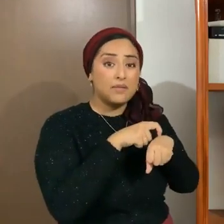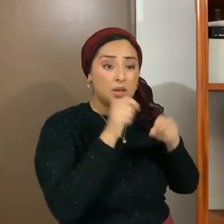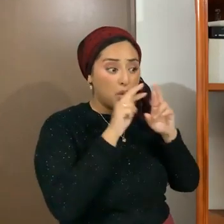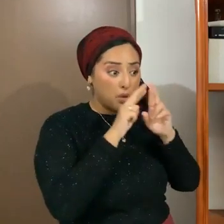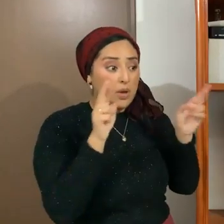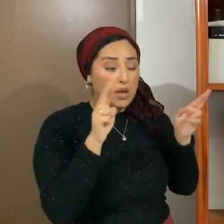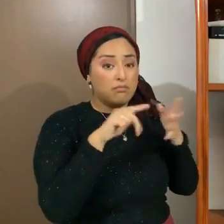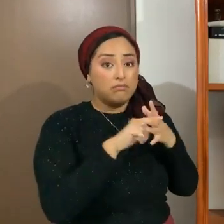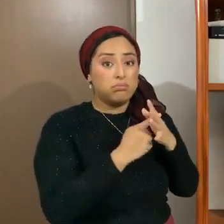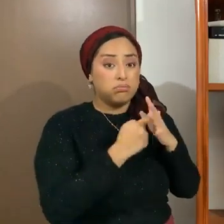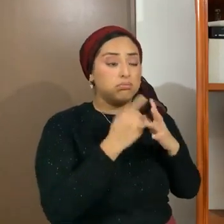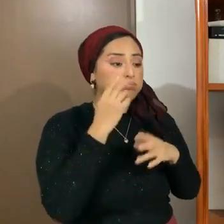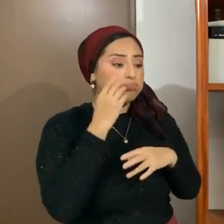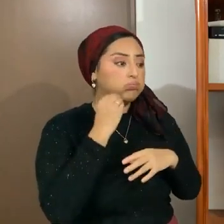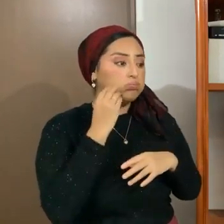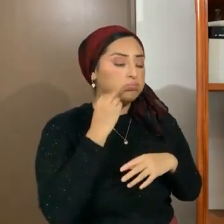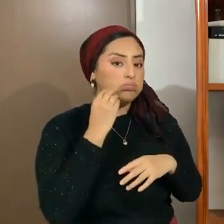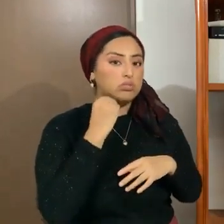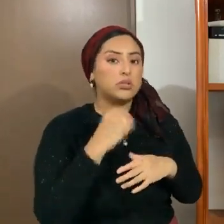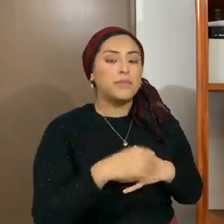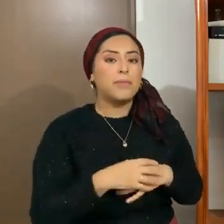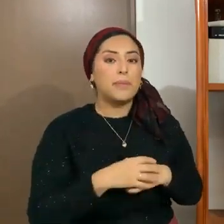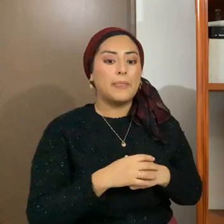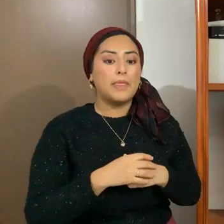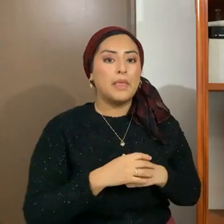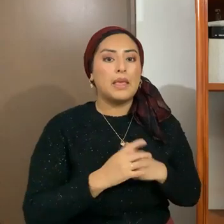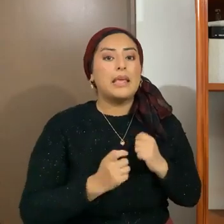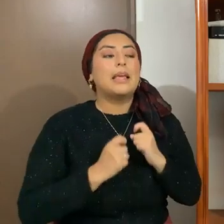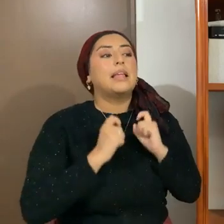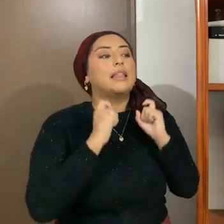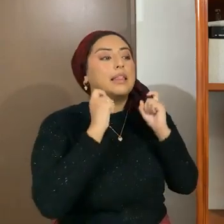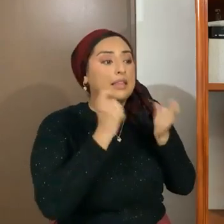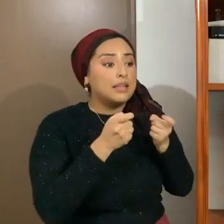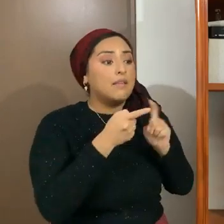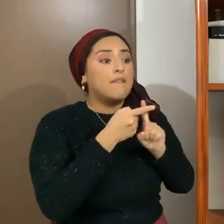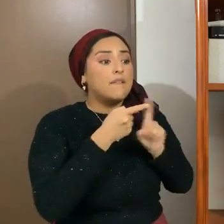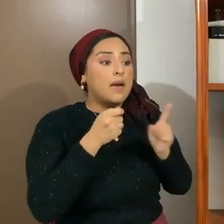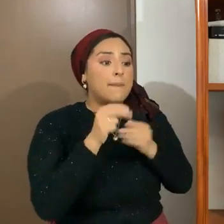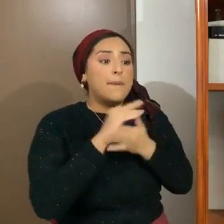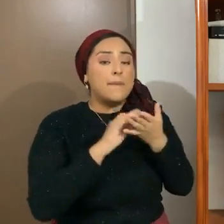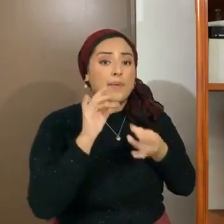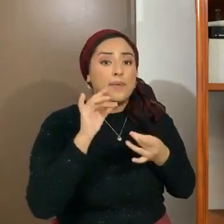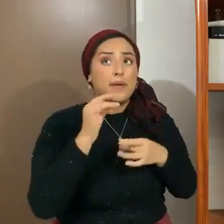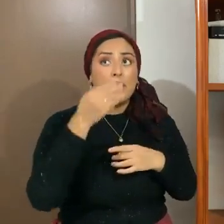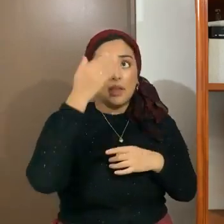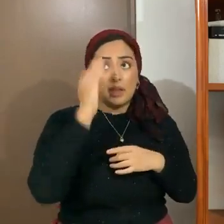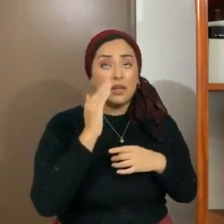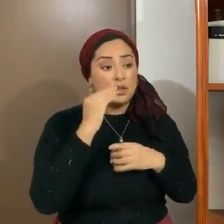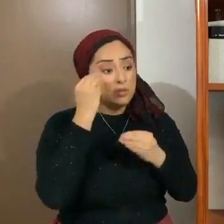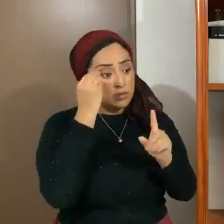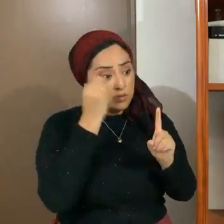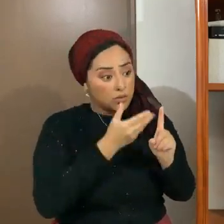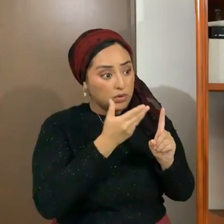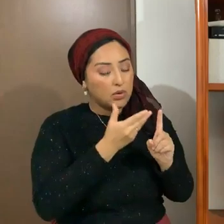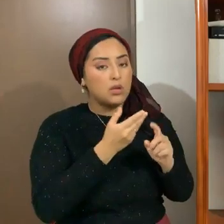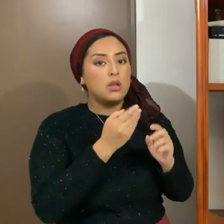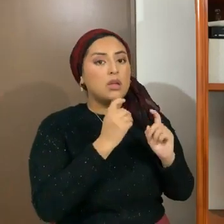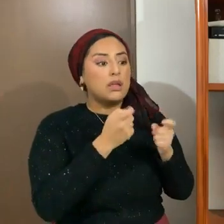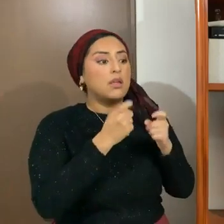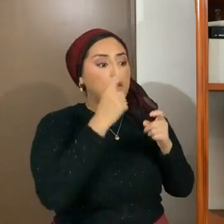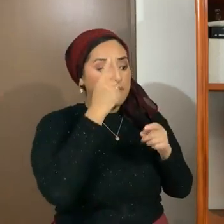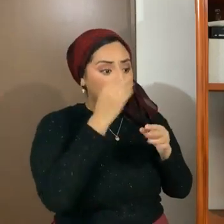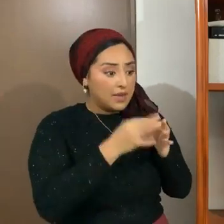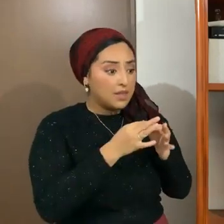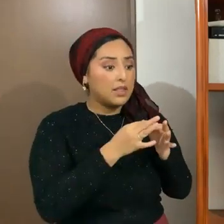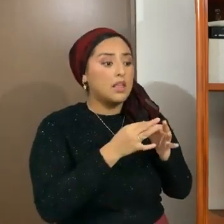está empezando a experimentar ya no los frutos, los dones del Ruach HaKodesh. El Eterno le habla y le da don de fe,